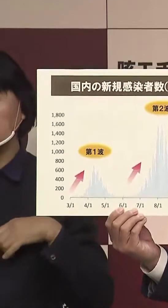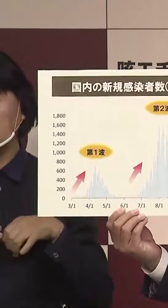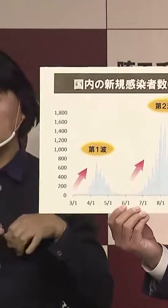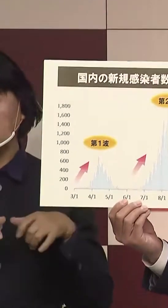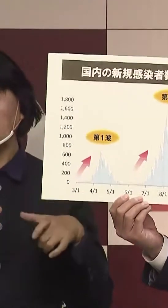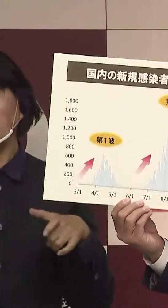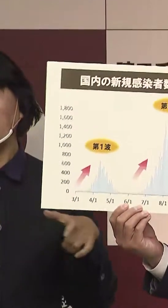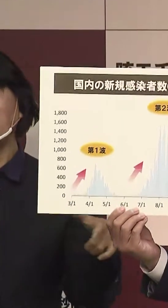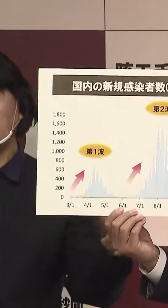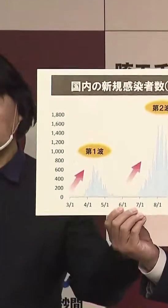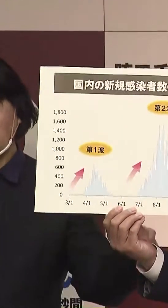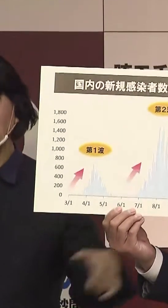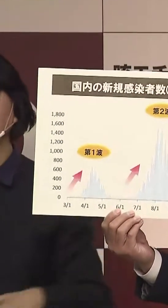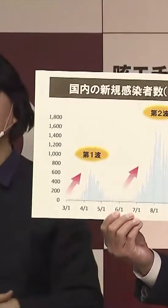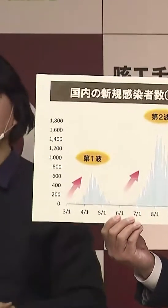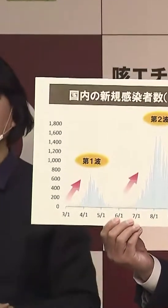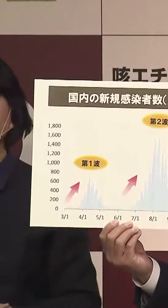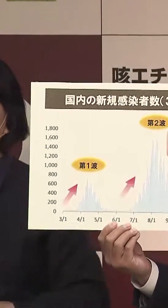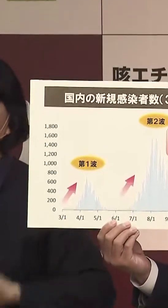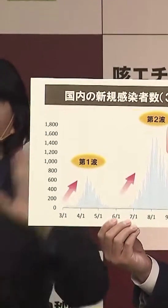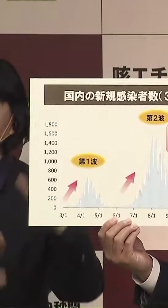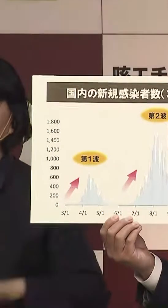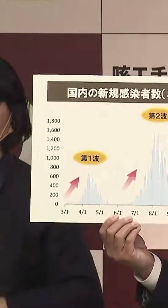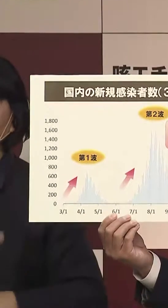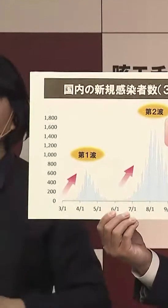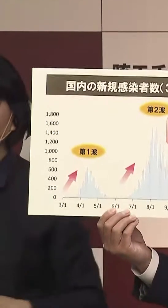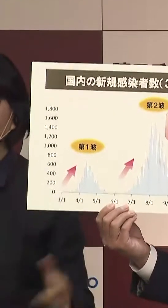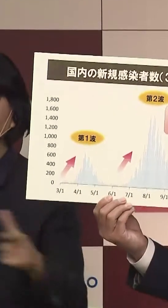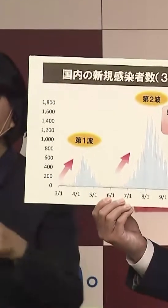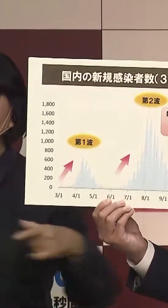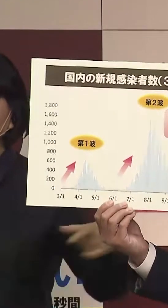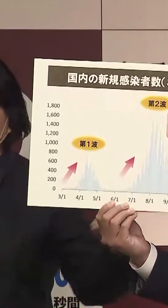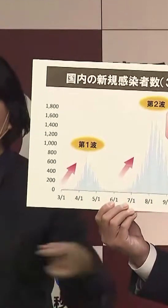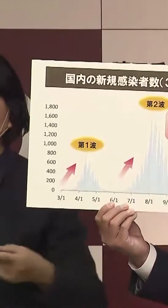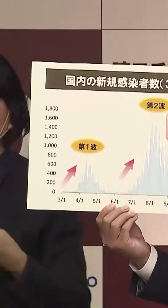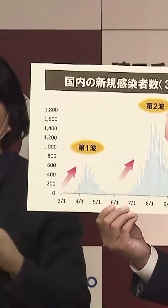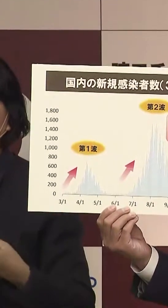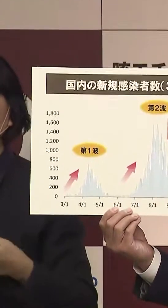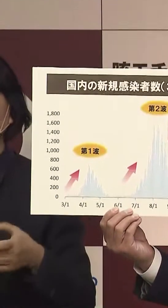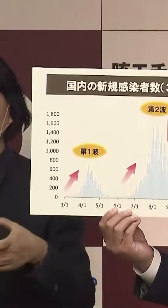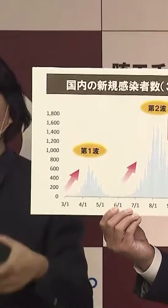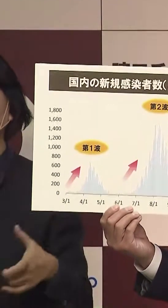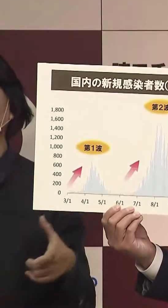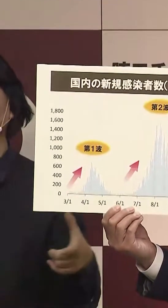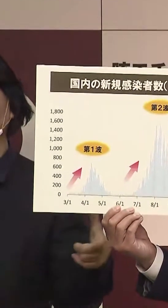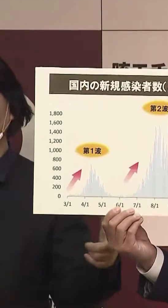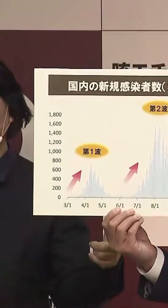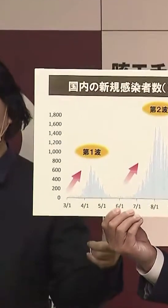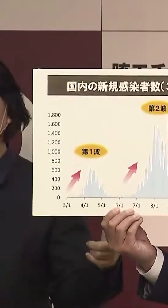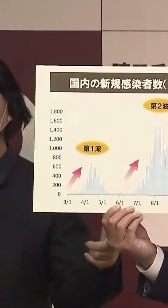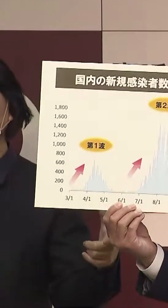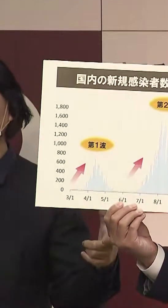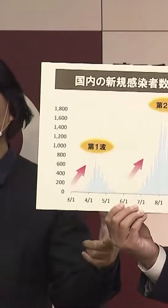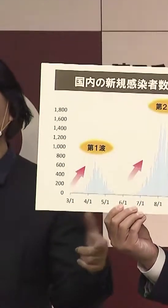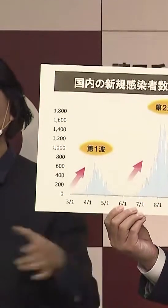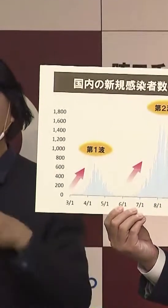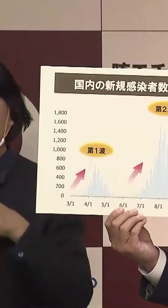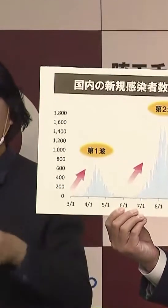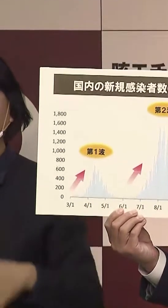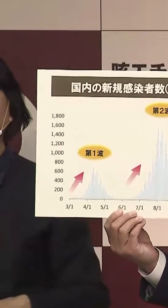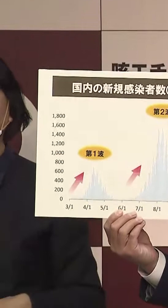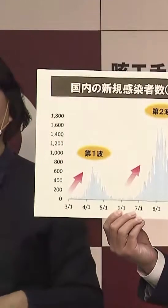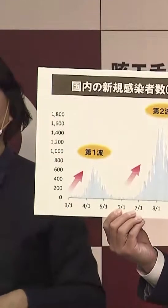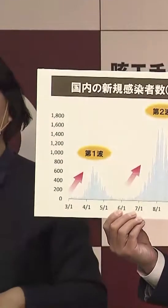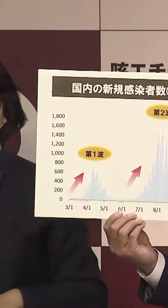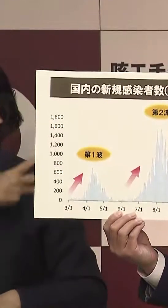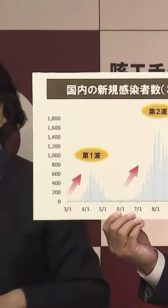てきているところです。全国的にもこうして感染拡大している状況にありますので、いわゆる第3波の可能性が広がり